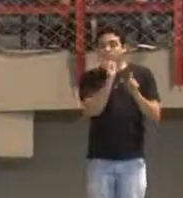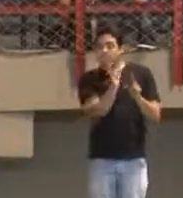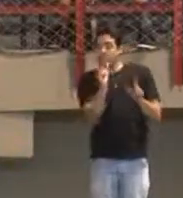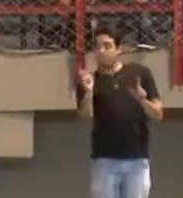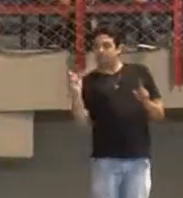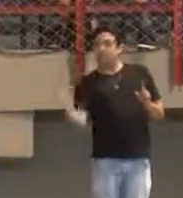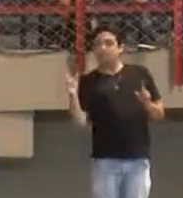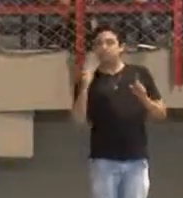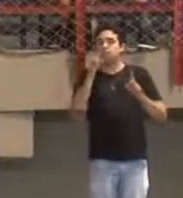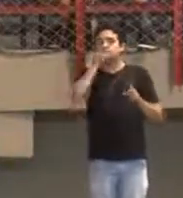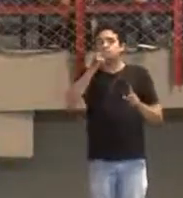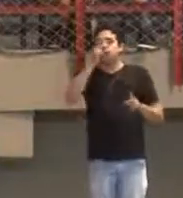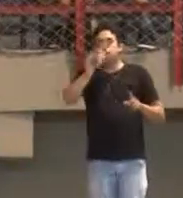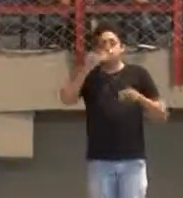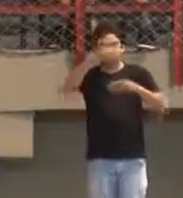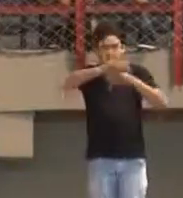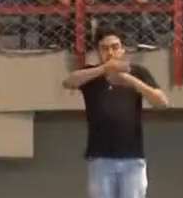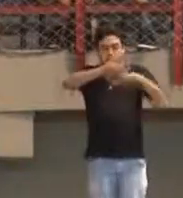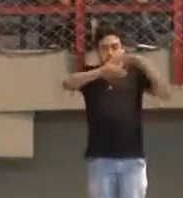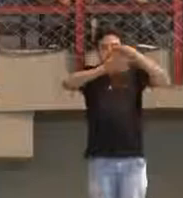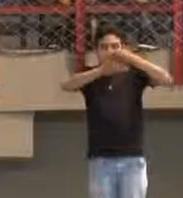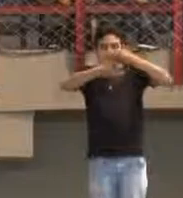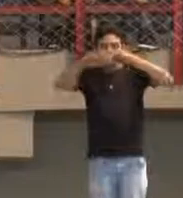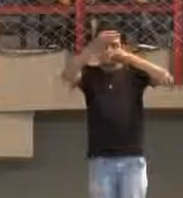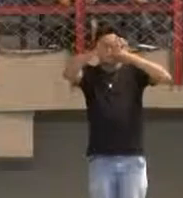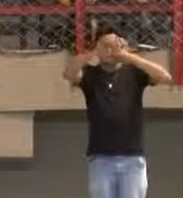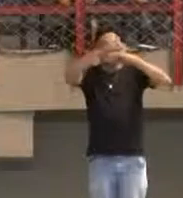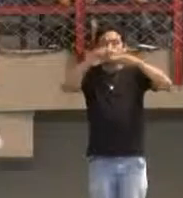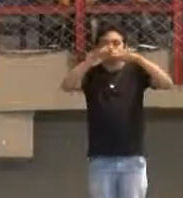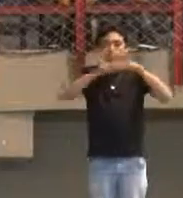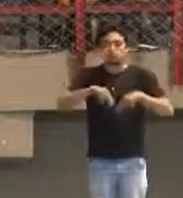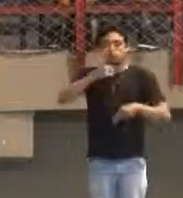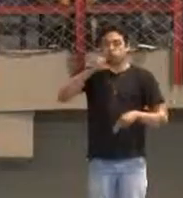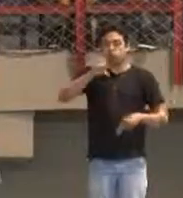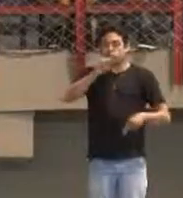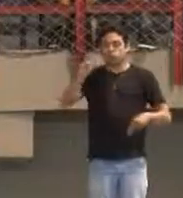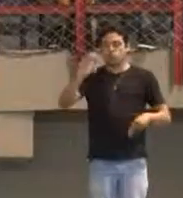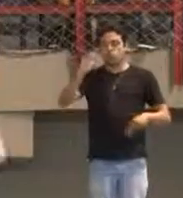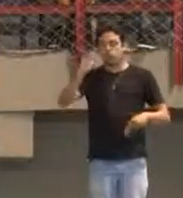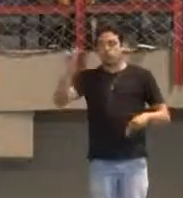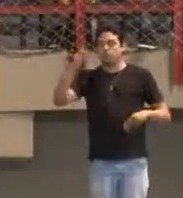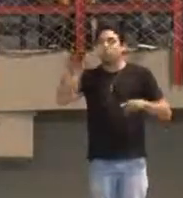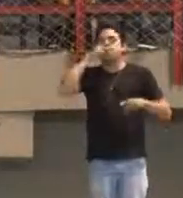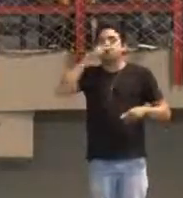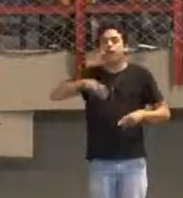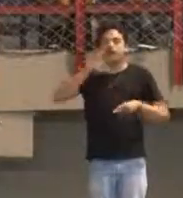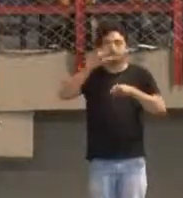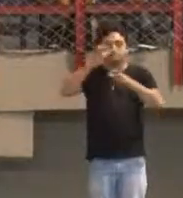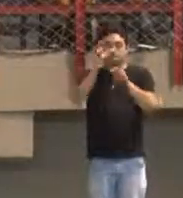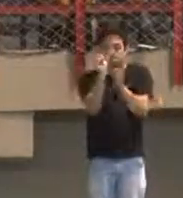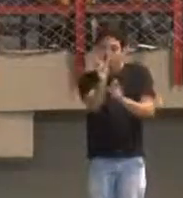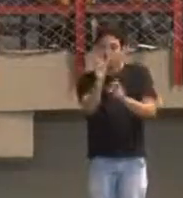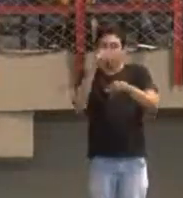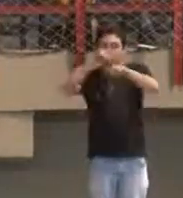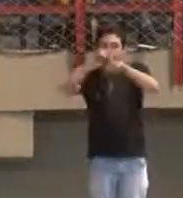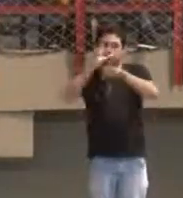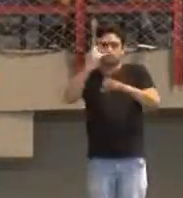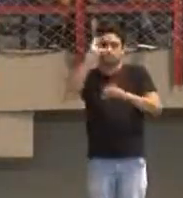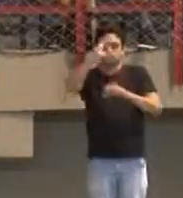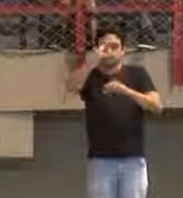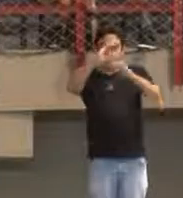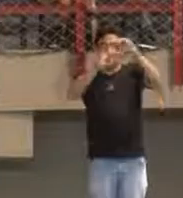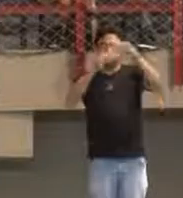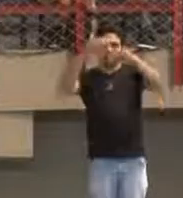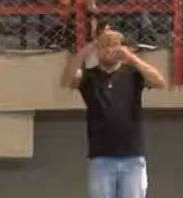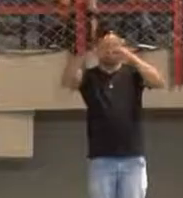é como se fosse um tijolo. João Cabral de Melo Neto, que vai colocar a palavra como pedra. E ele vai amarrar